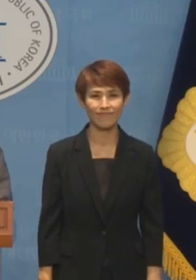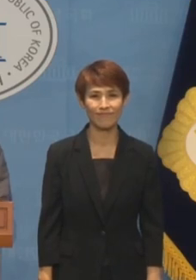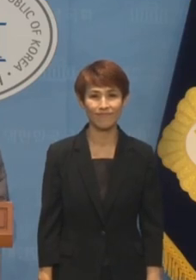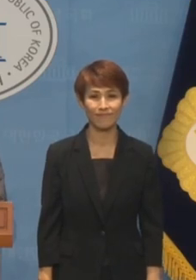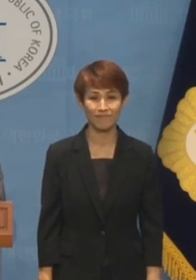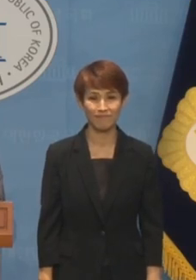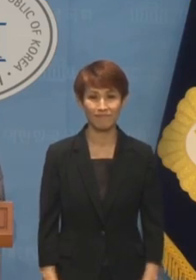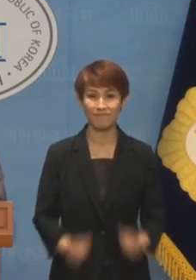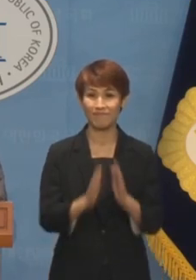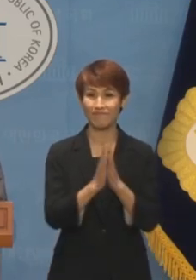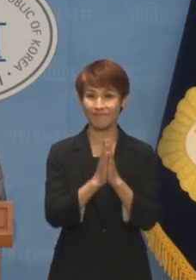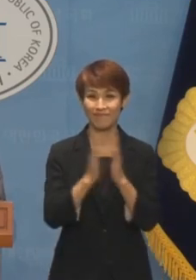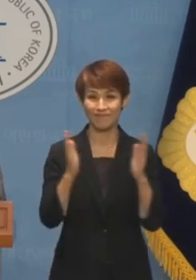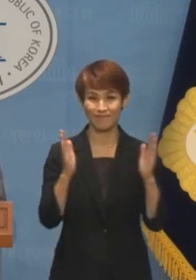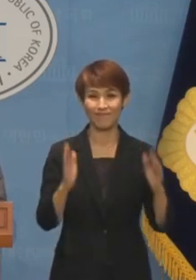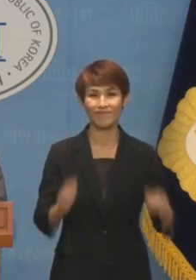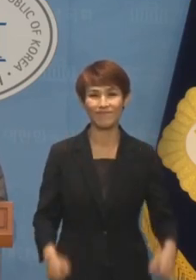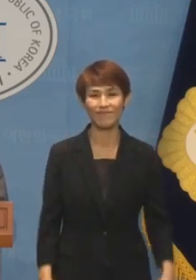그러면 시작하도록 하겠습니다.